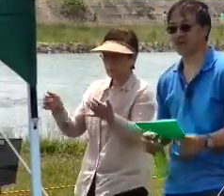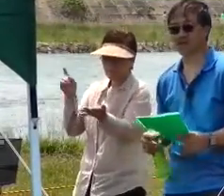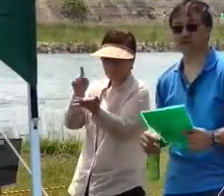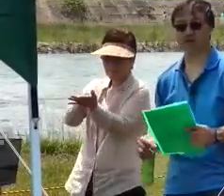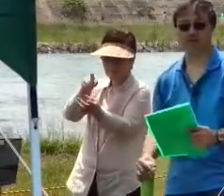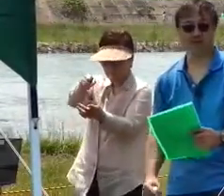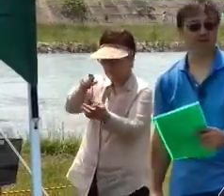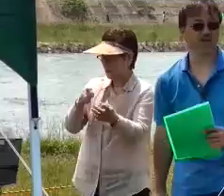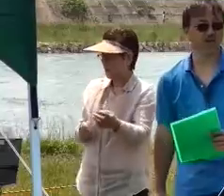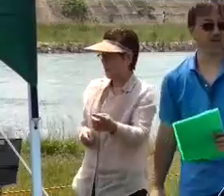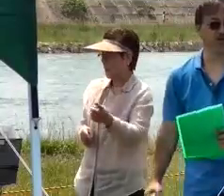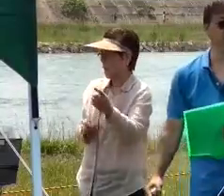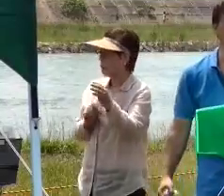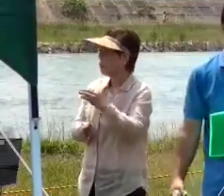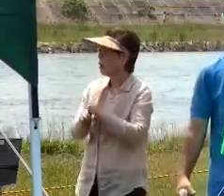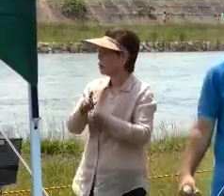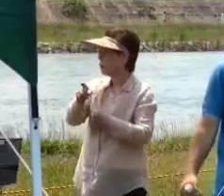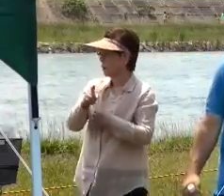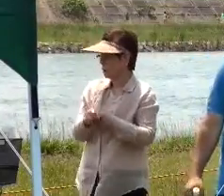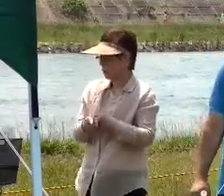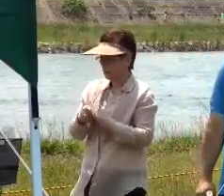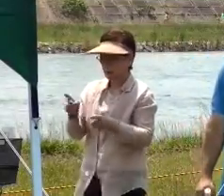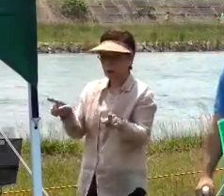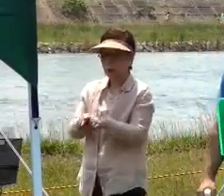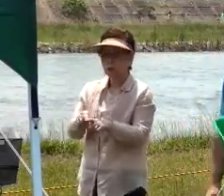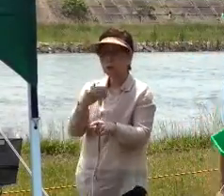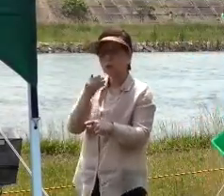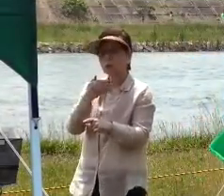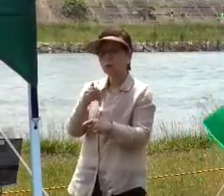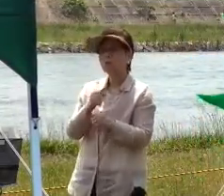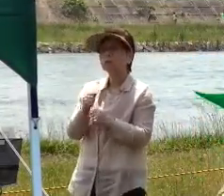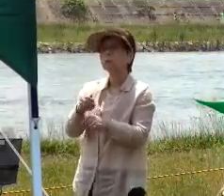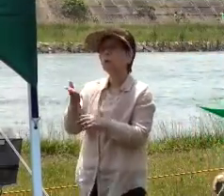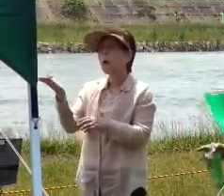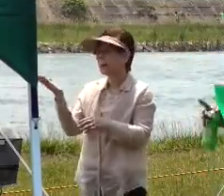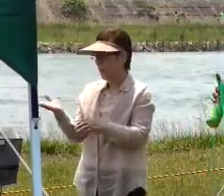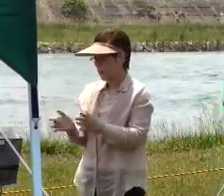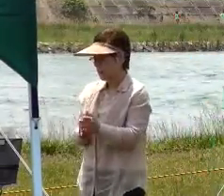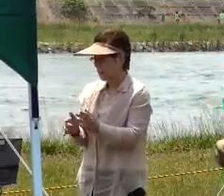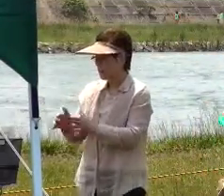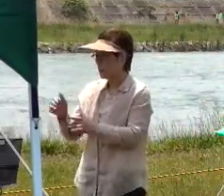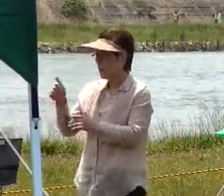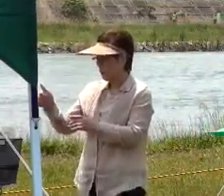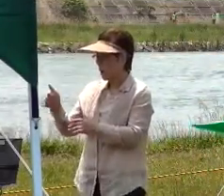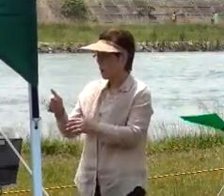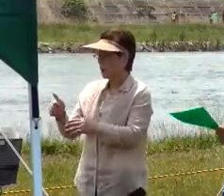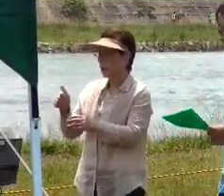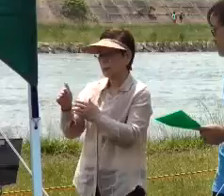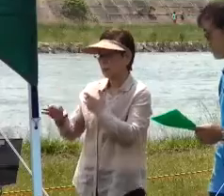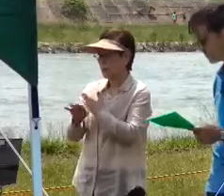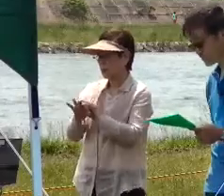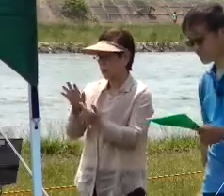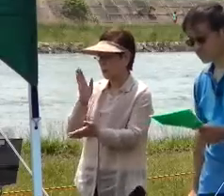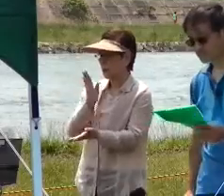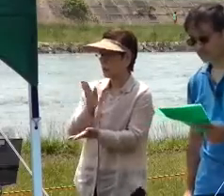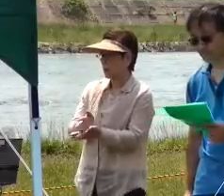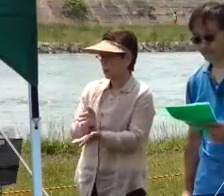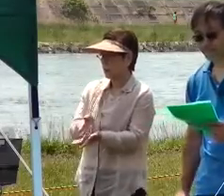なんであんな連中と一緒に食事をするのかと言われて、イエス様はこのお話をされたわけですね。